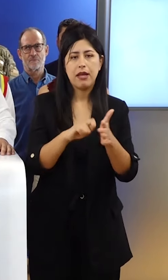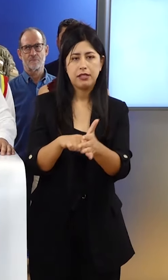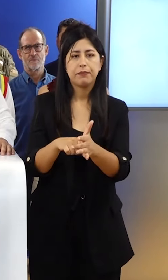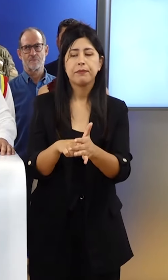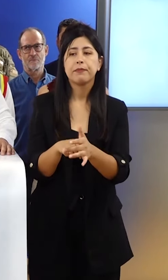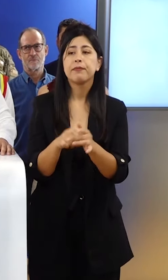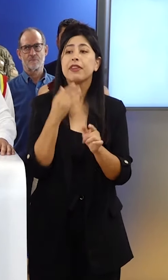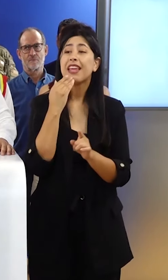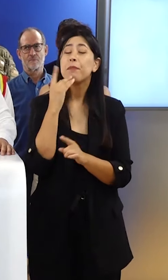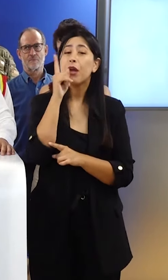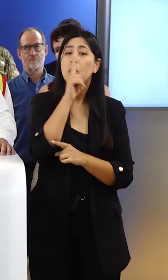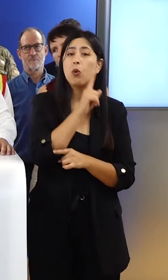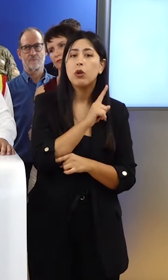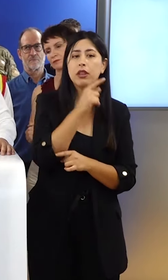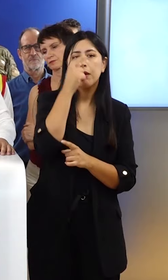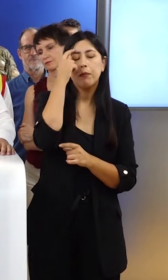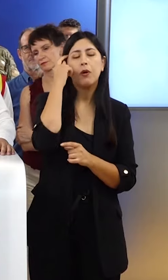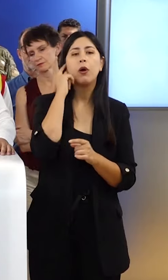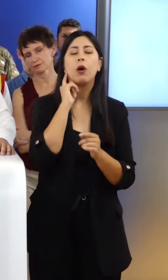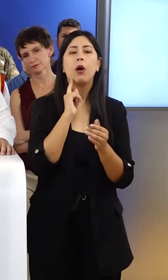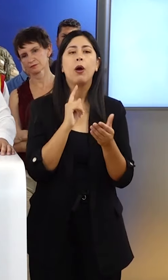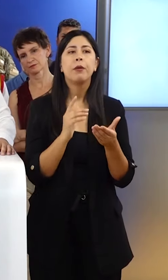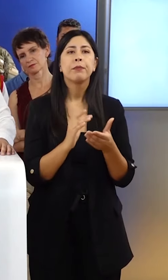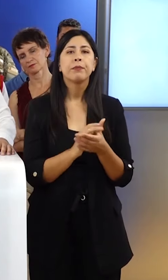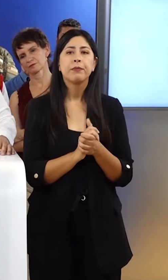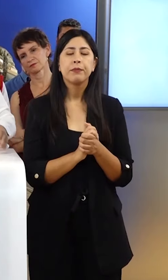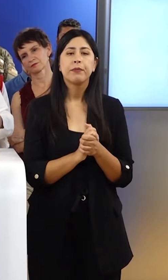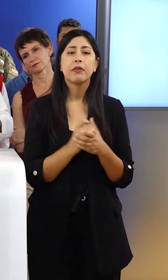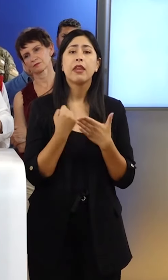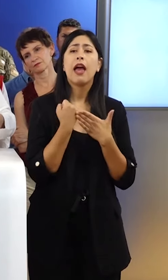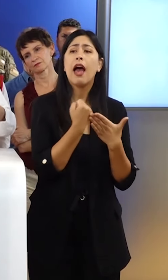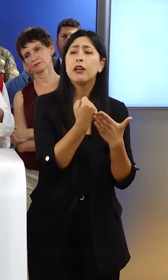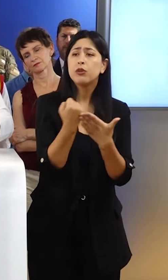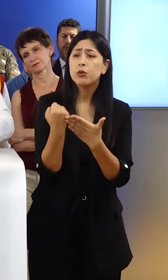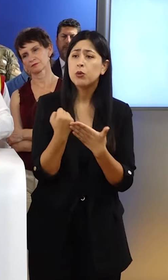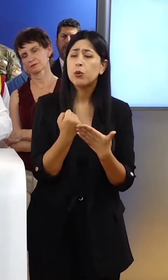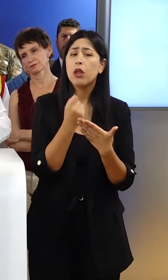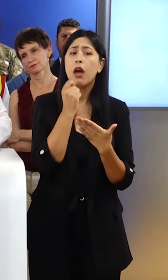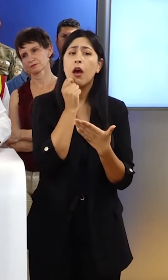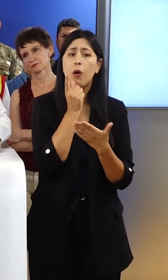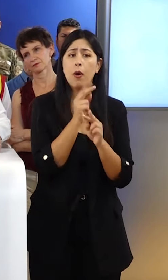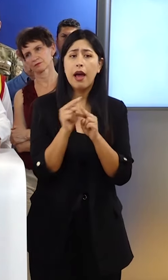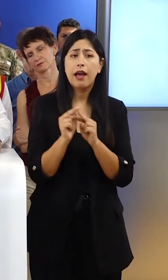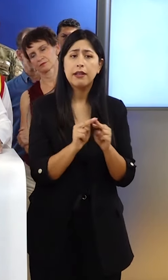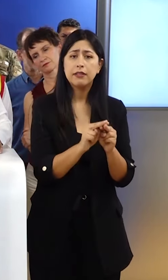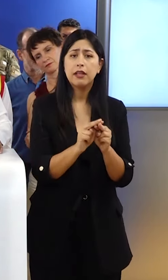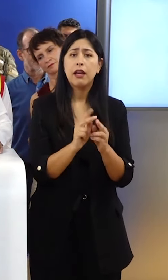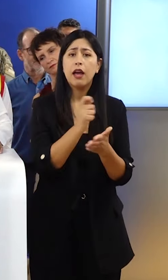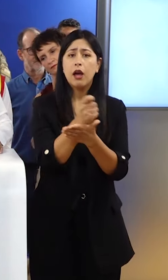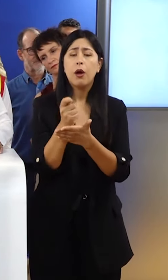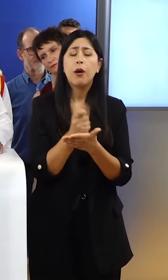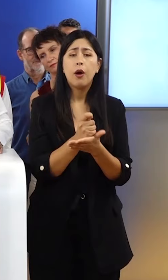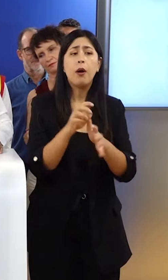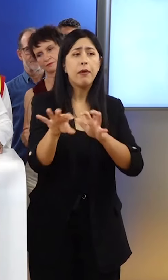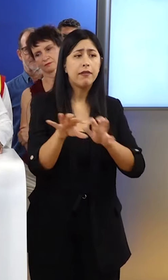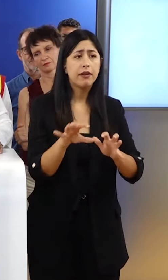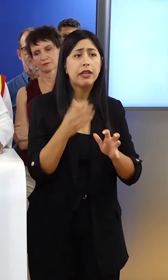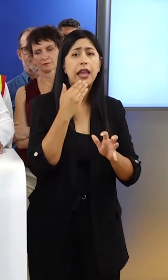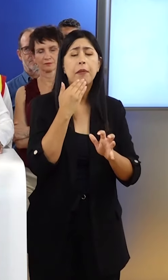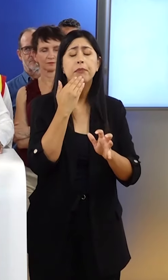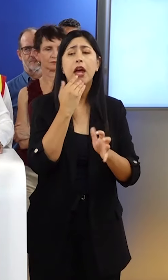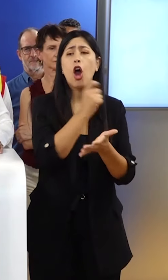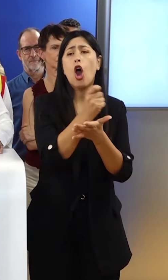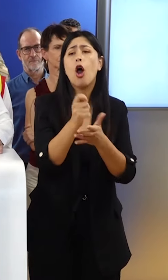está para efectos de la implementación de las ayudas particularmente aquellas que tienen que ver con compra deeres y reconstrucción